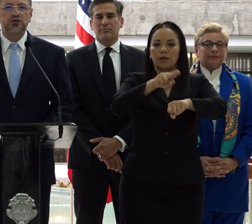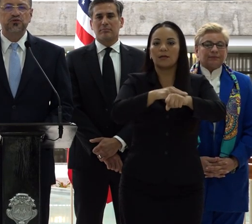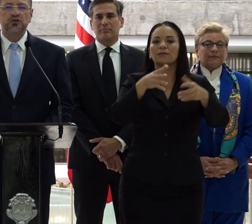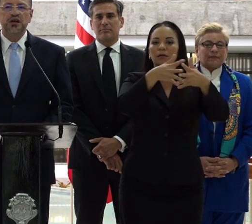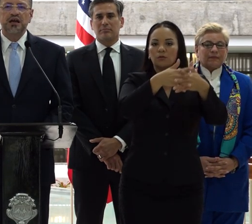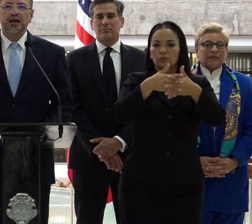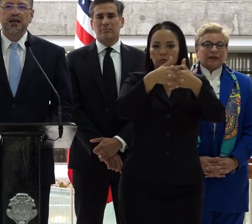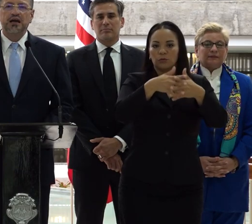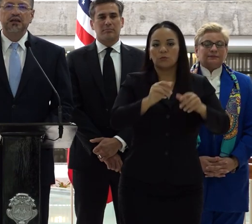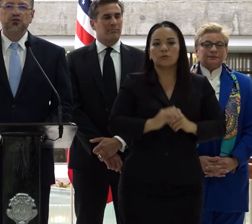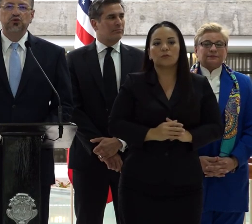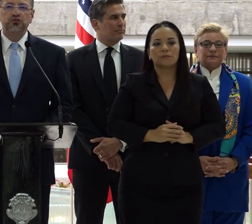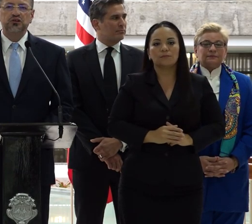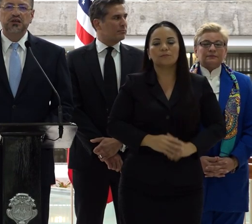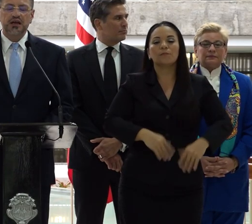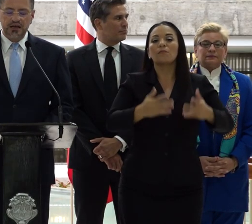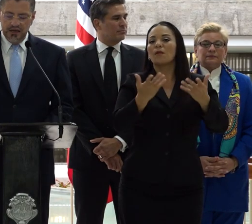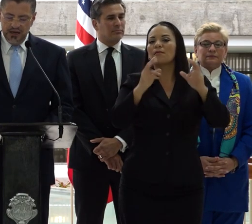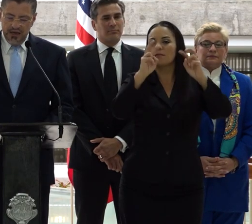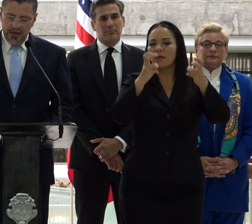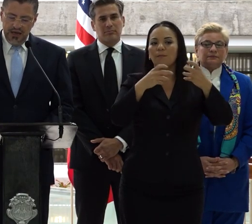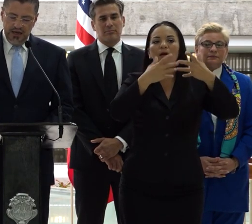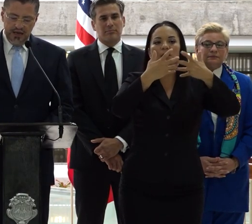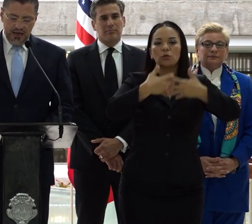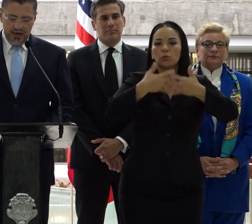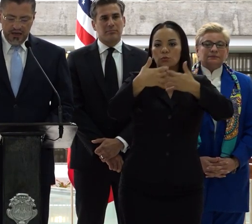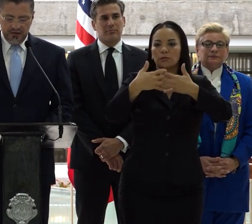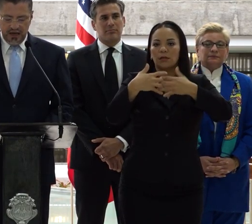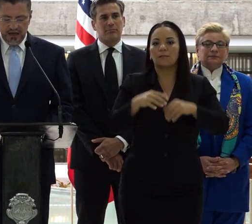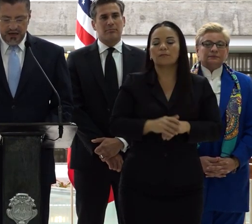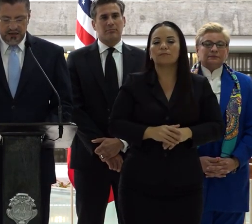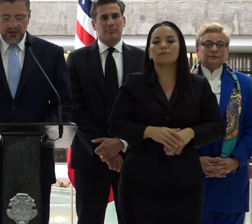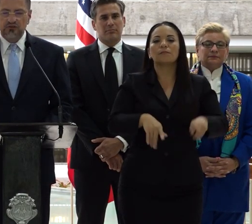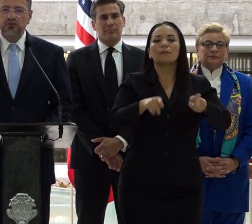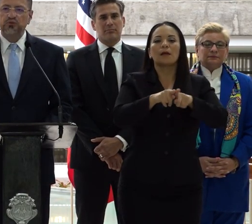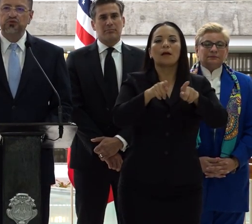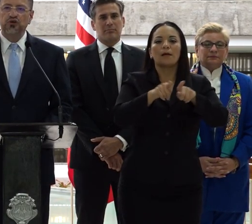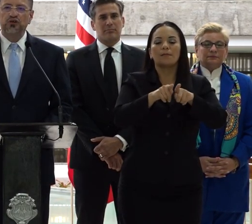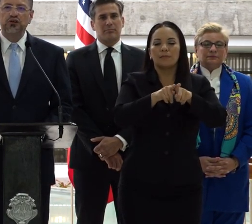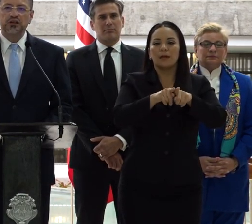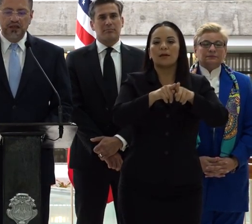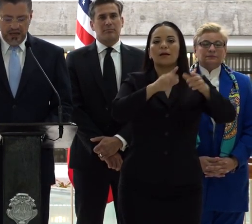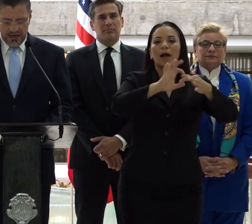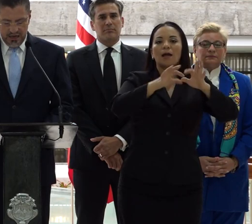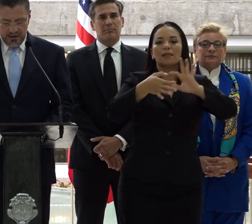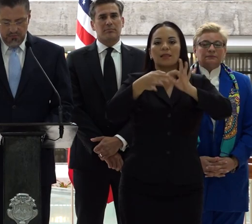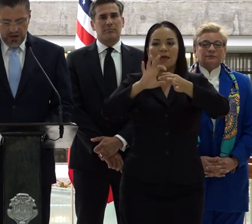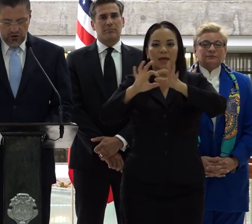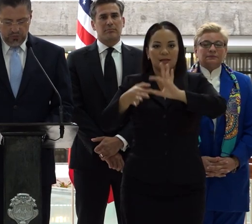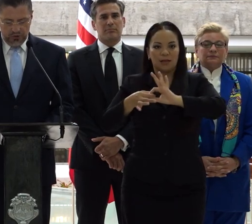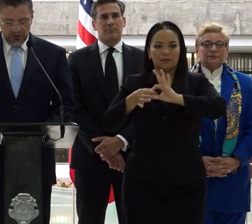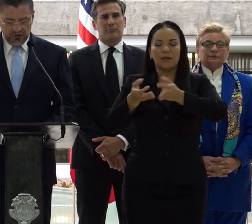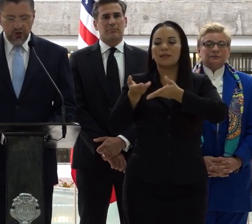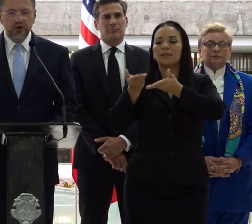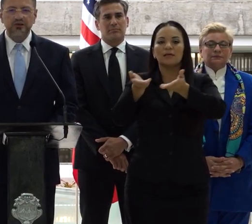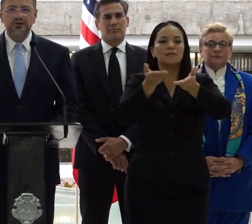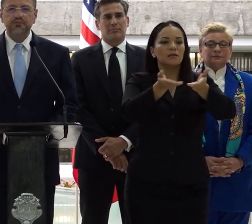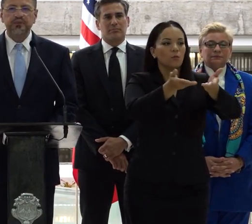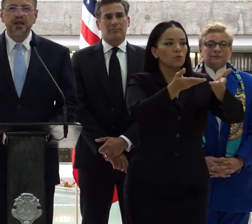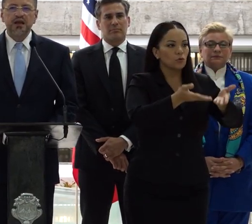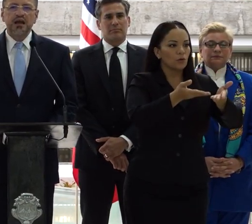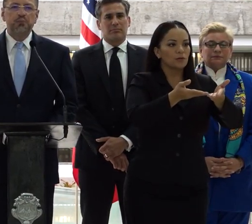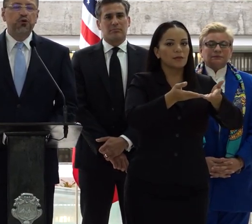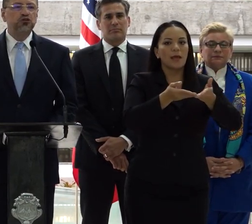Estados Unidos en la industria y en las cadenas de distribución de